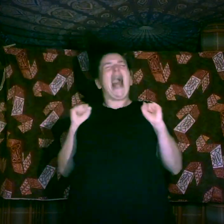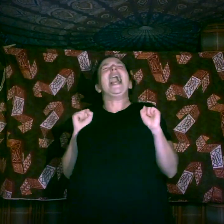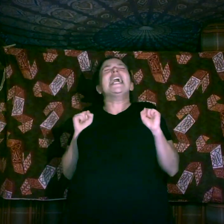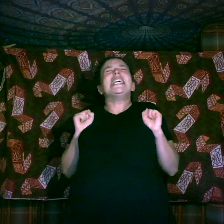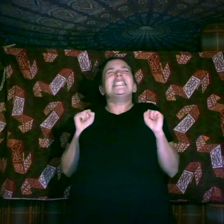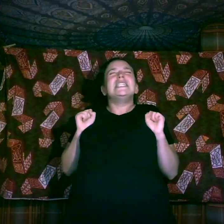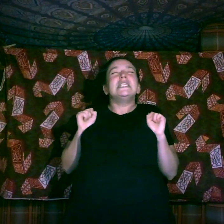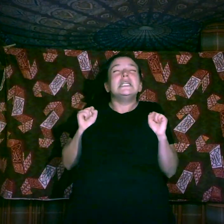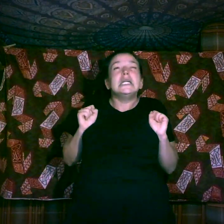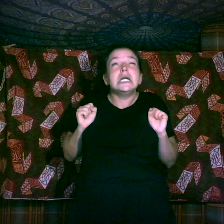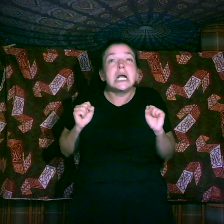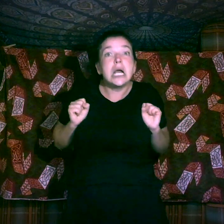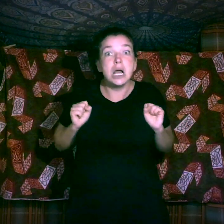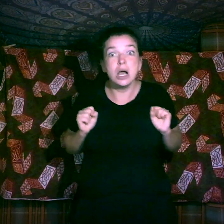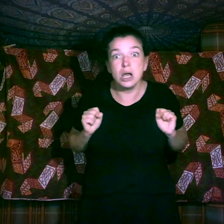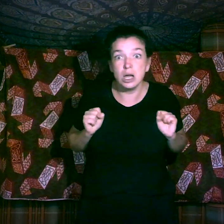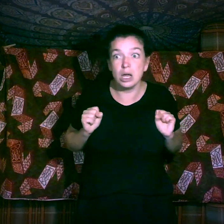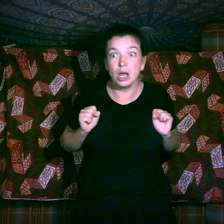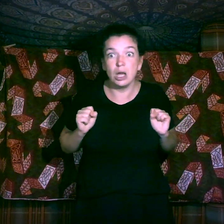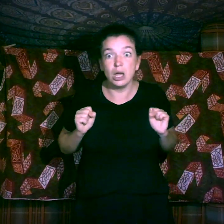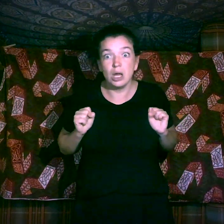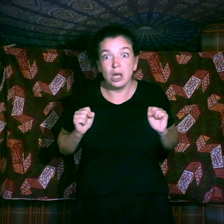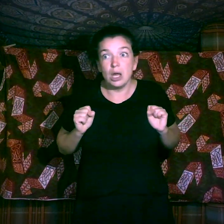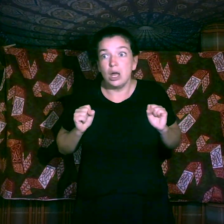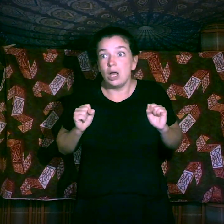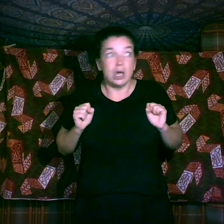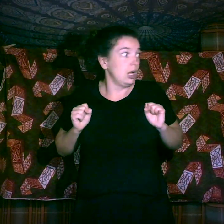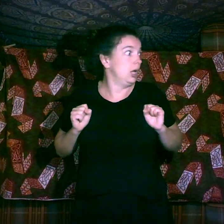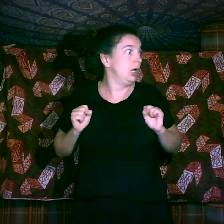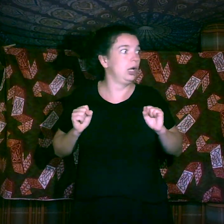Et sous les couvertures, enfin sauvés.